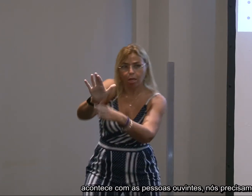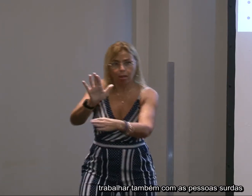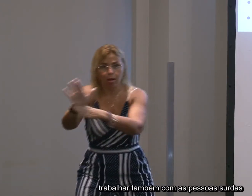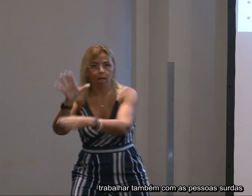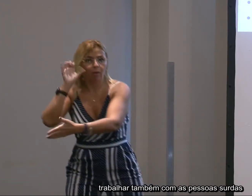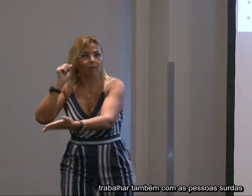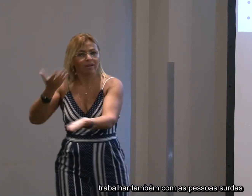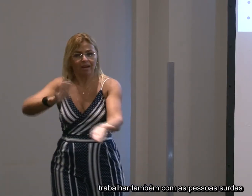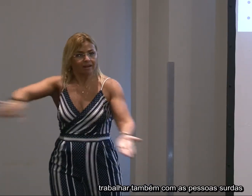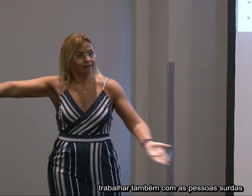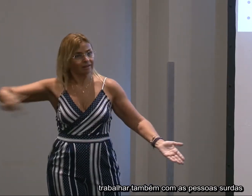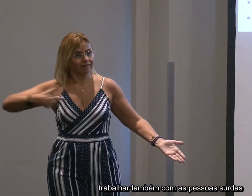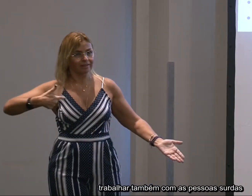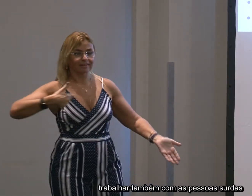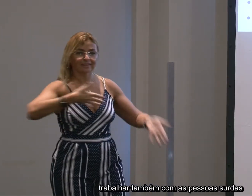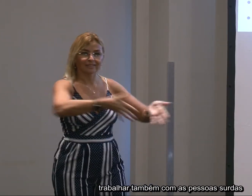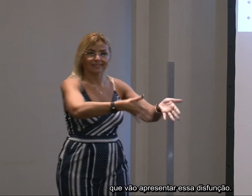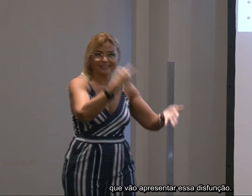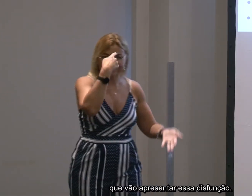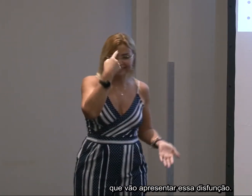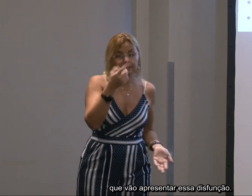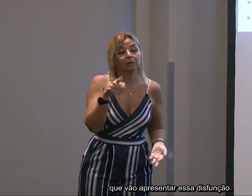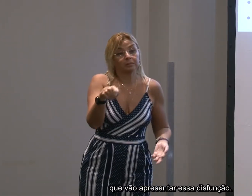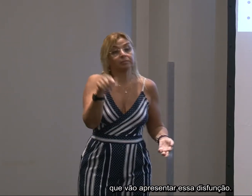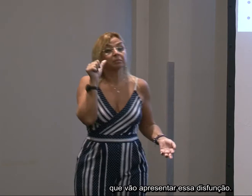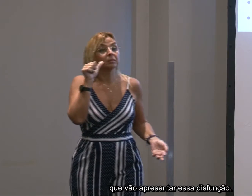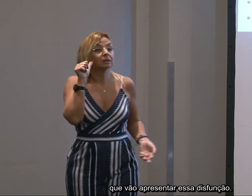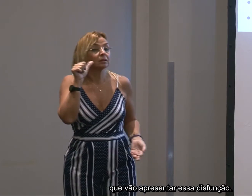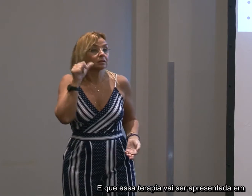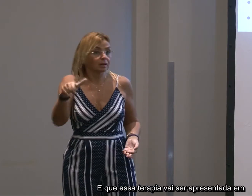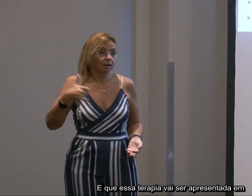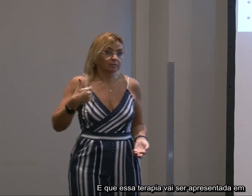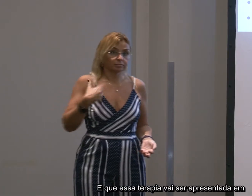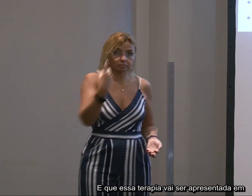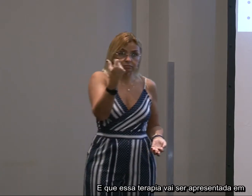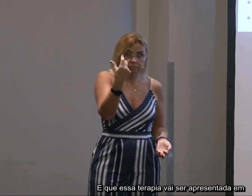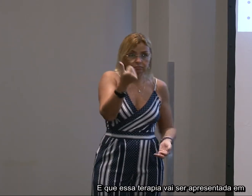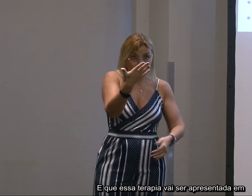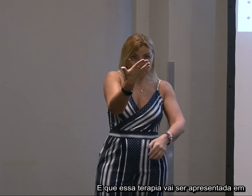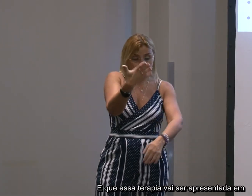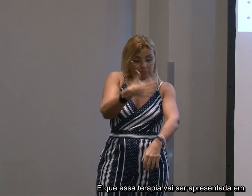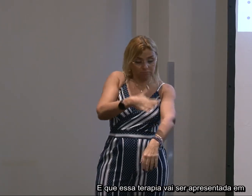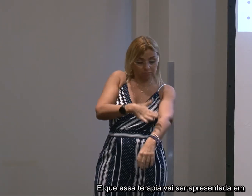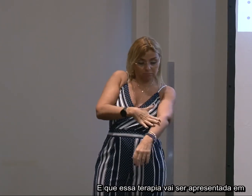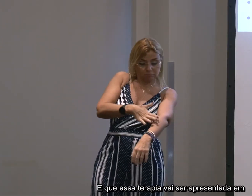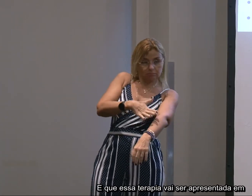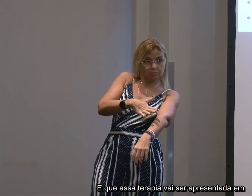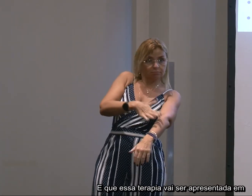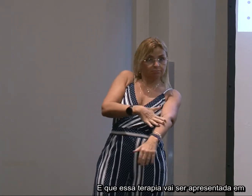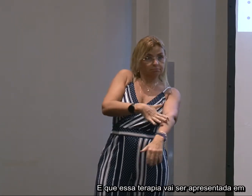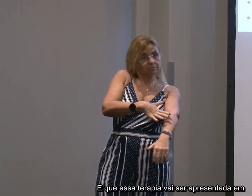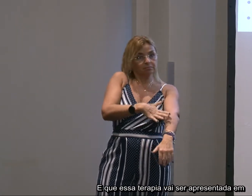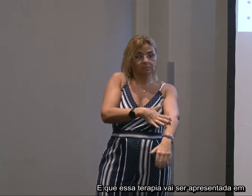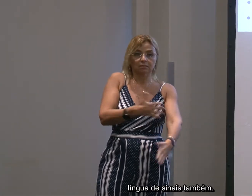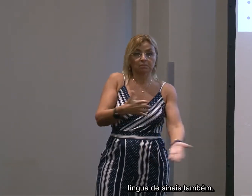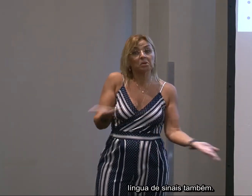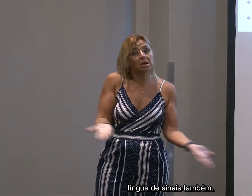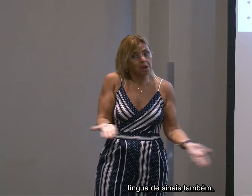também trabalhar com as pessoas surdas que vão apresentar essa disfunção. E que essa disfunção, essa terapia vai ter que ser apresentada em língua de sinais